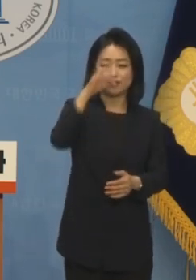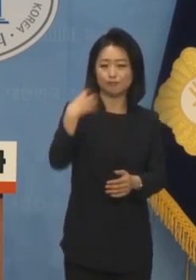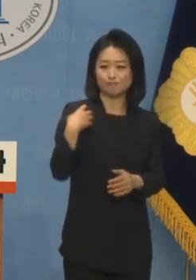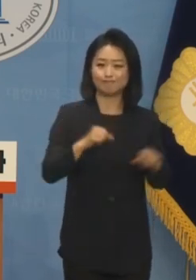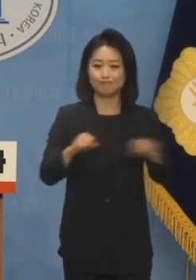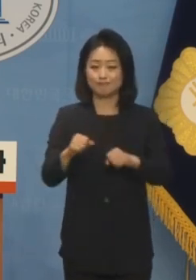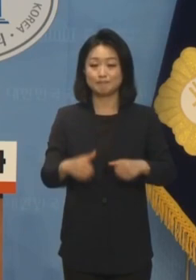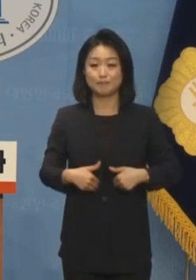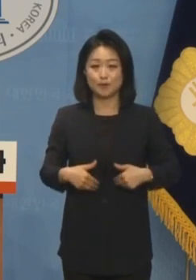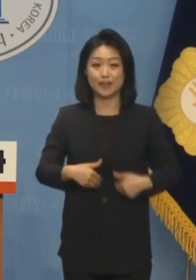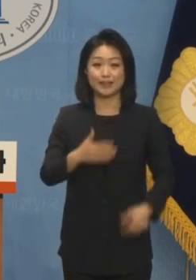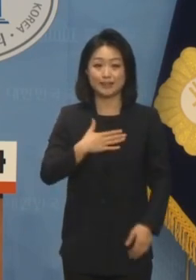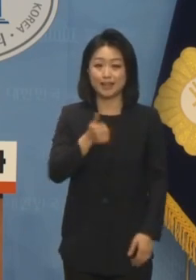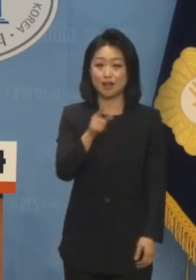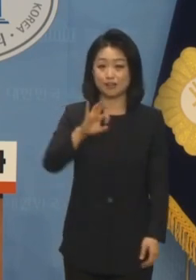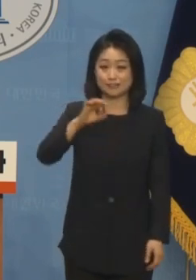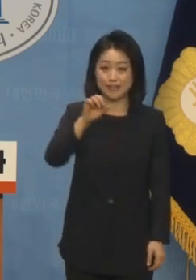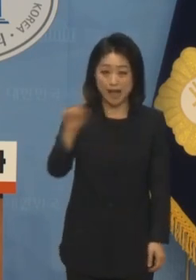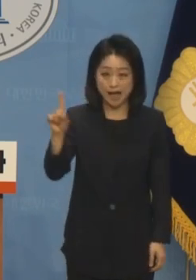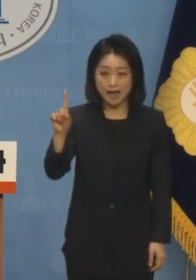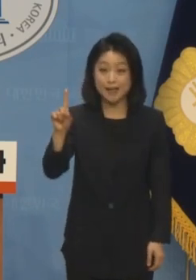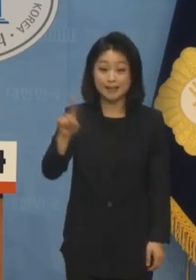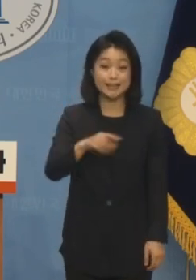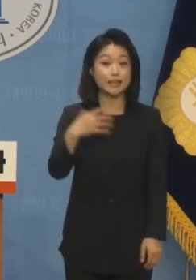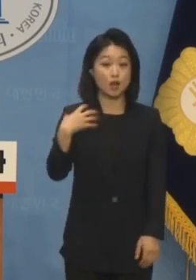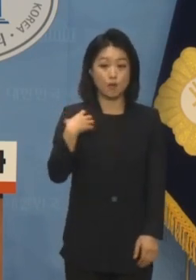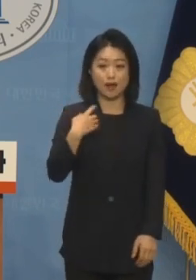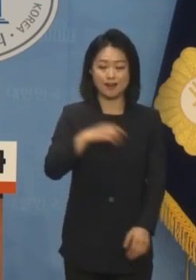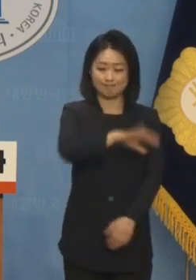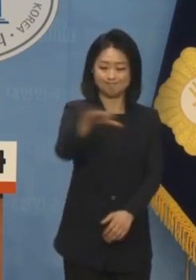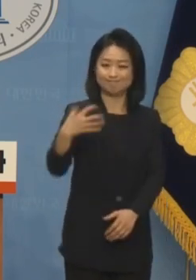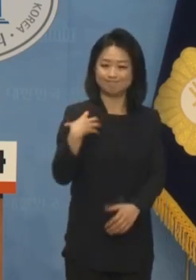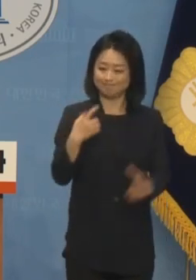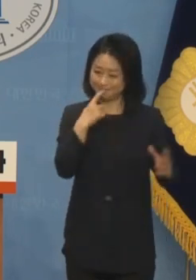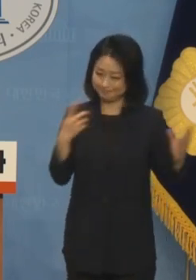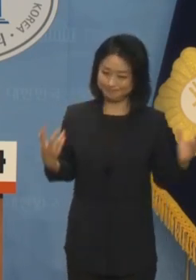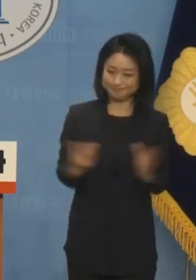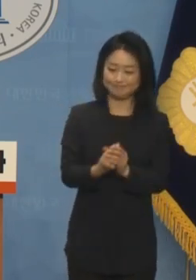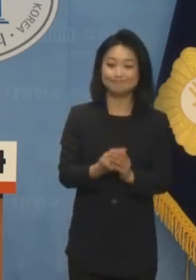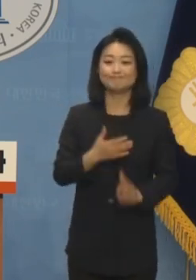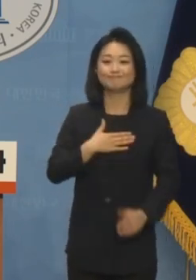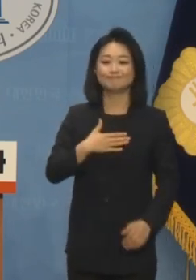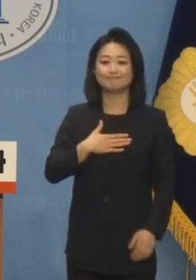생각합니다. 저 허은하야말로 그런 역할에 가장 적합합니다.